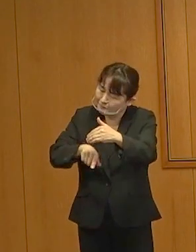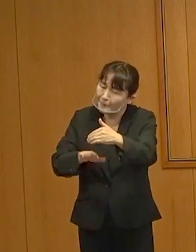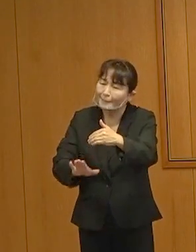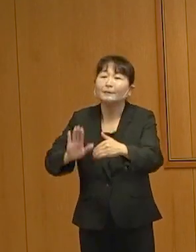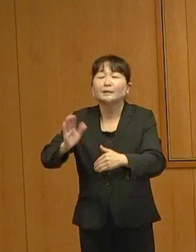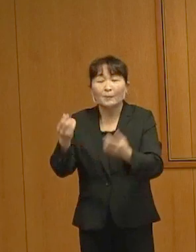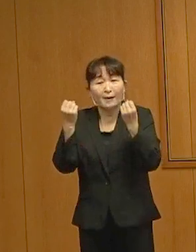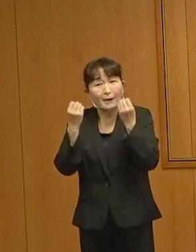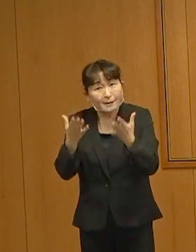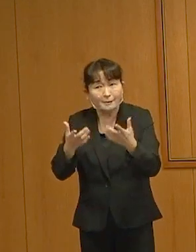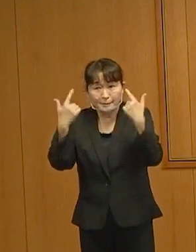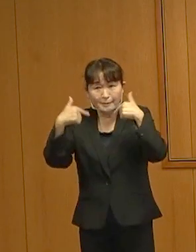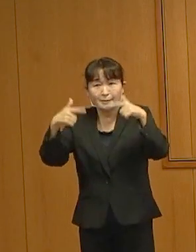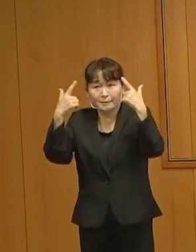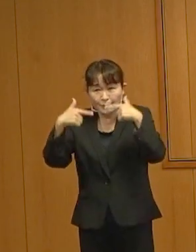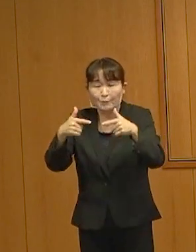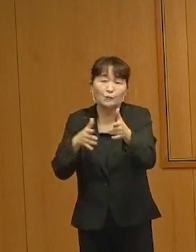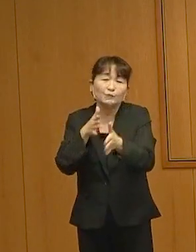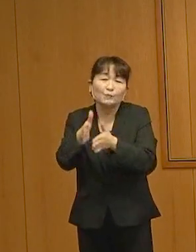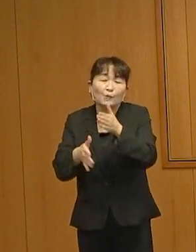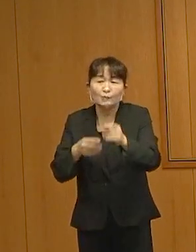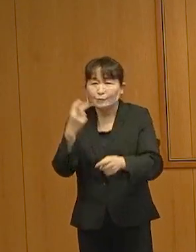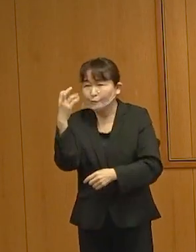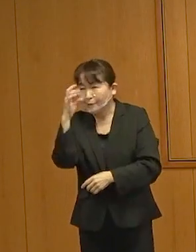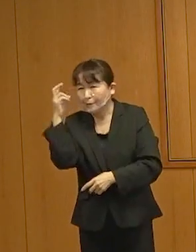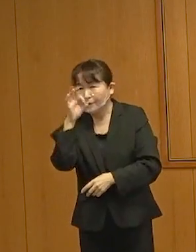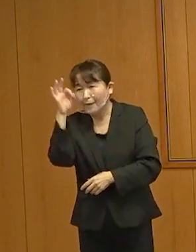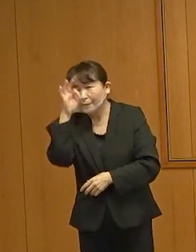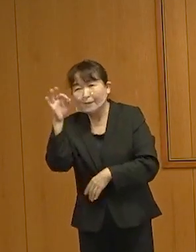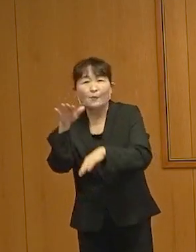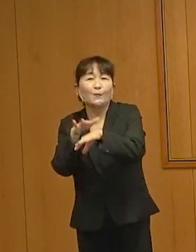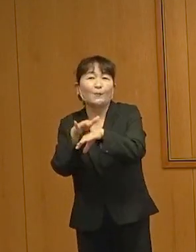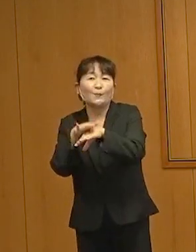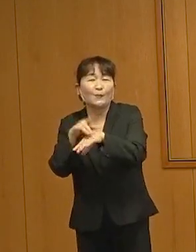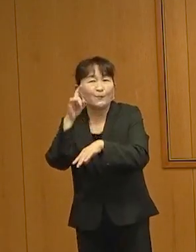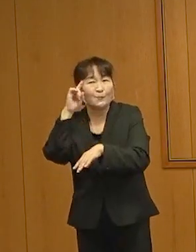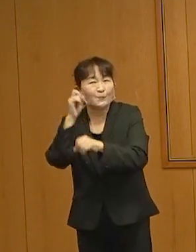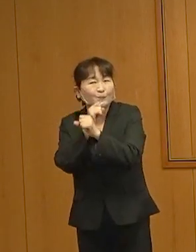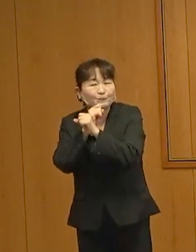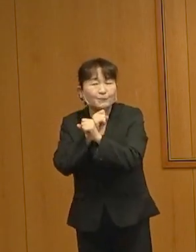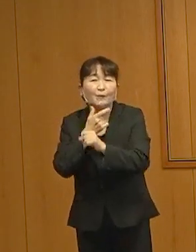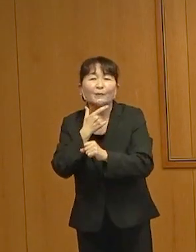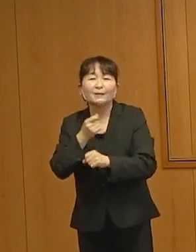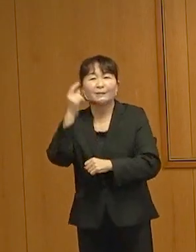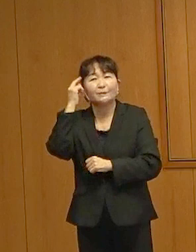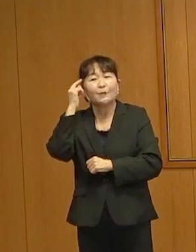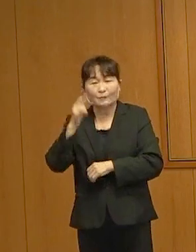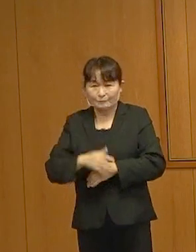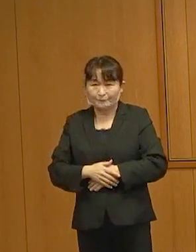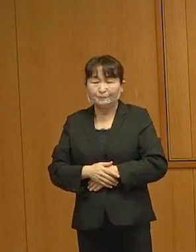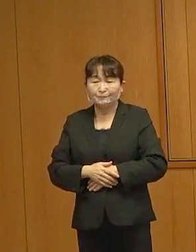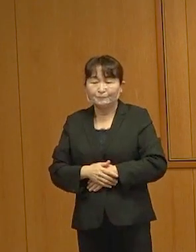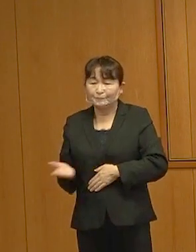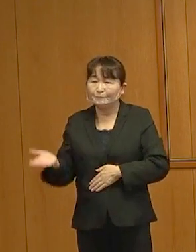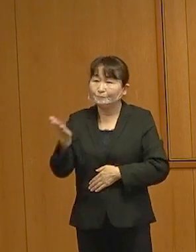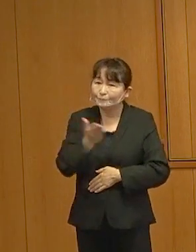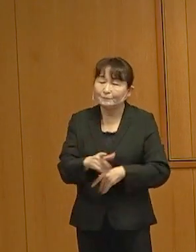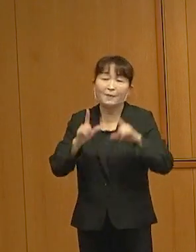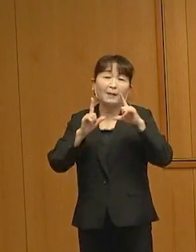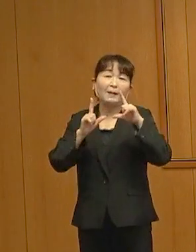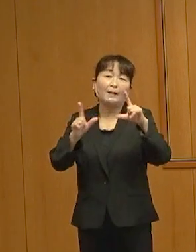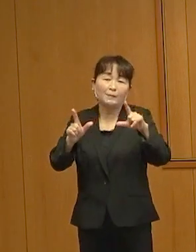い日常でのスポーツ観戦を楽しんでいただきたいというふうに考えております。それでは発表事項に入りたいと思い